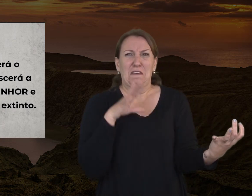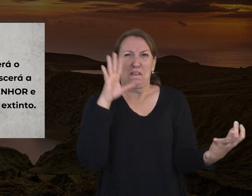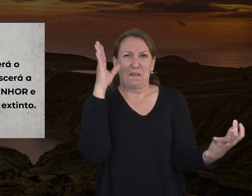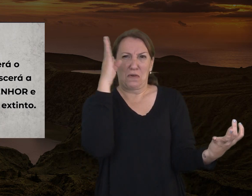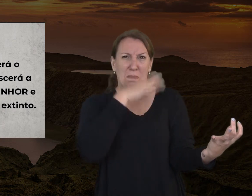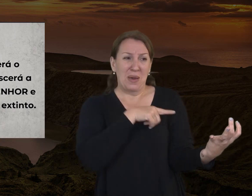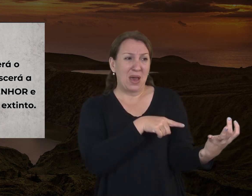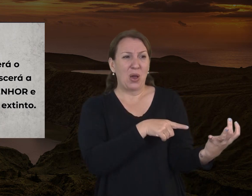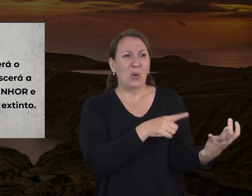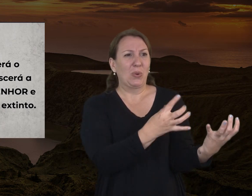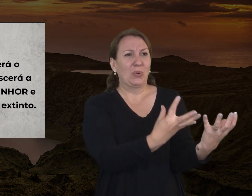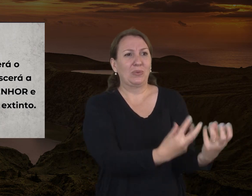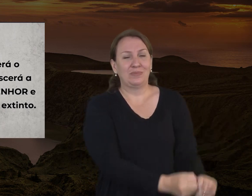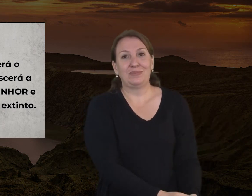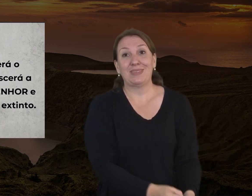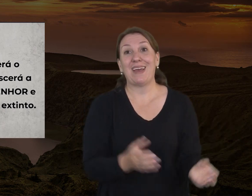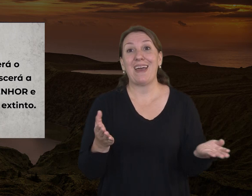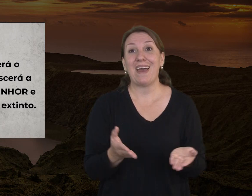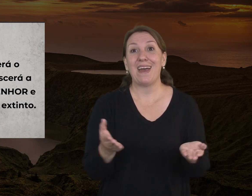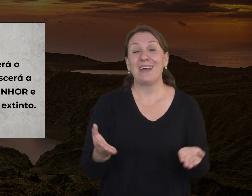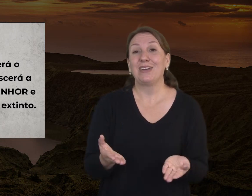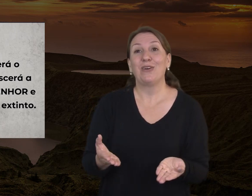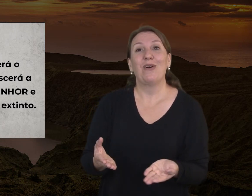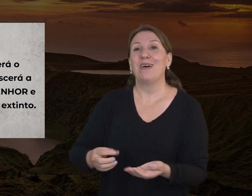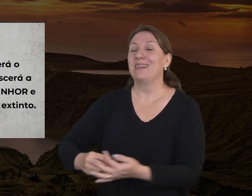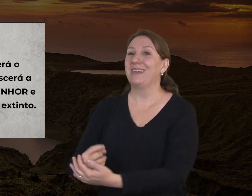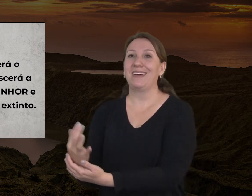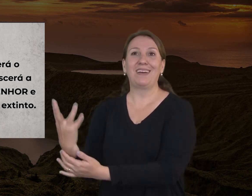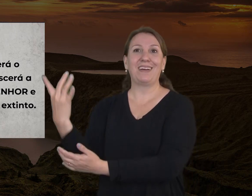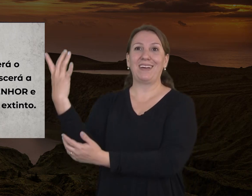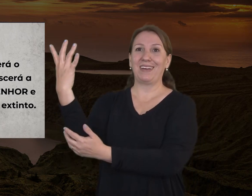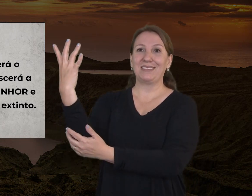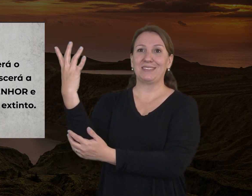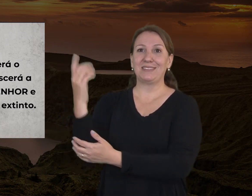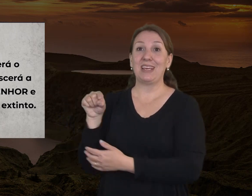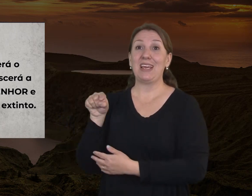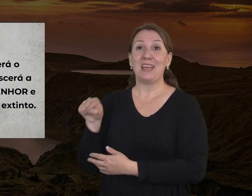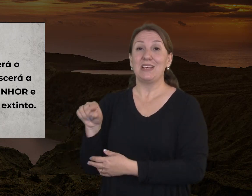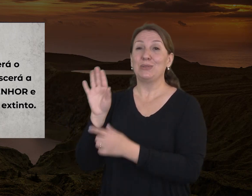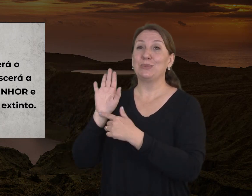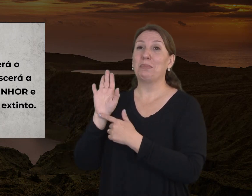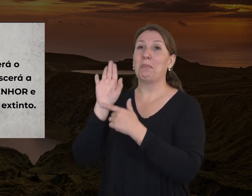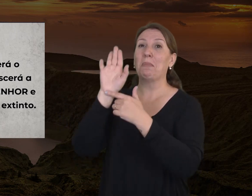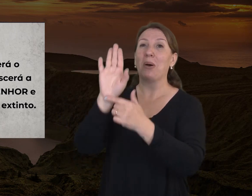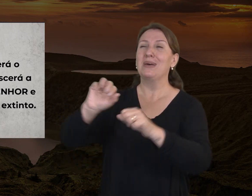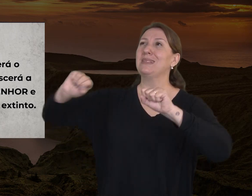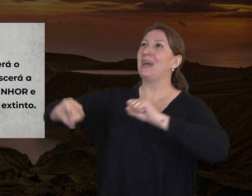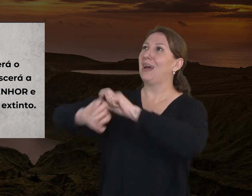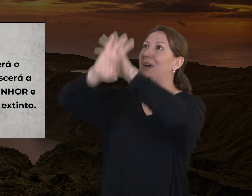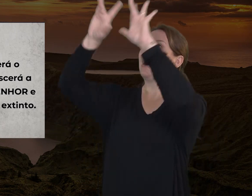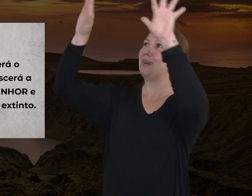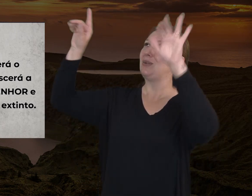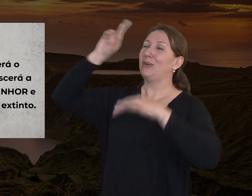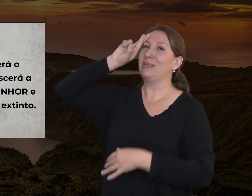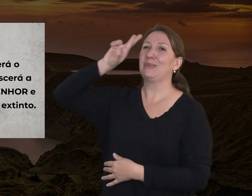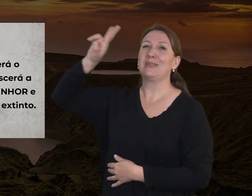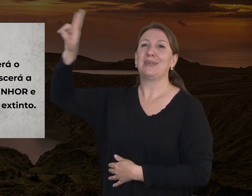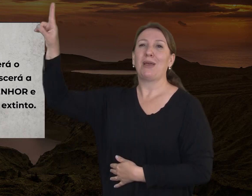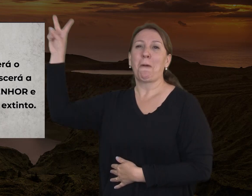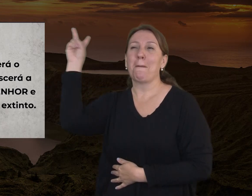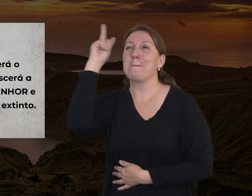será isto glória para o Senhor e memorial eterno que jamais